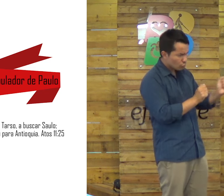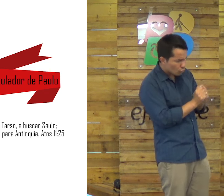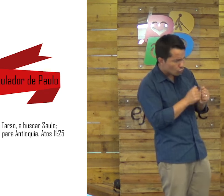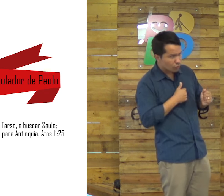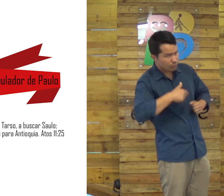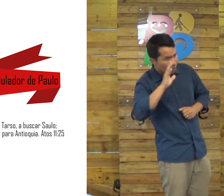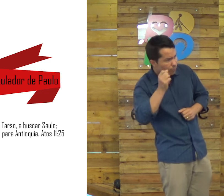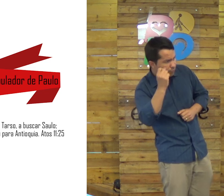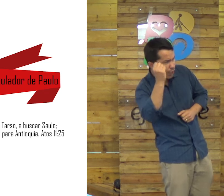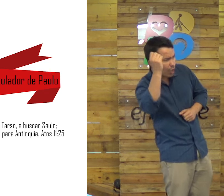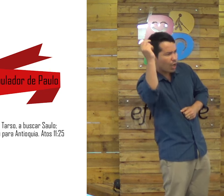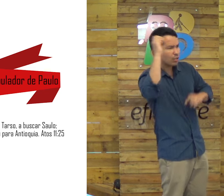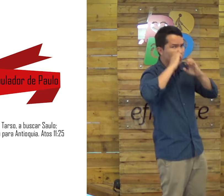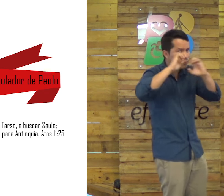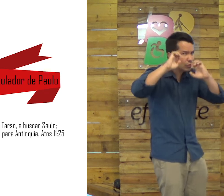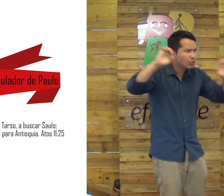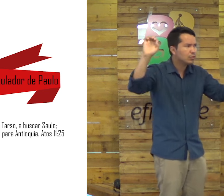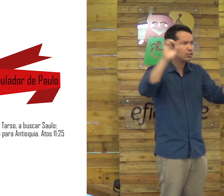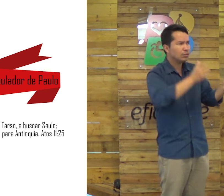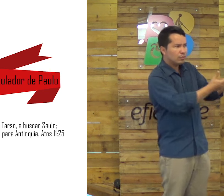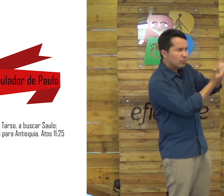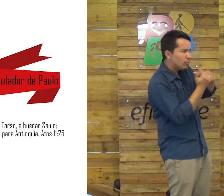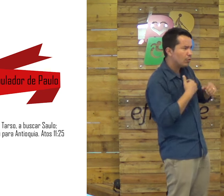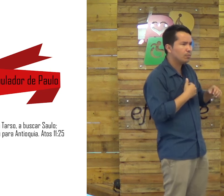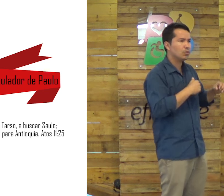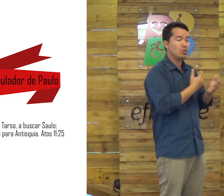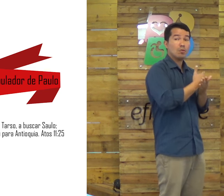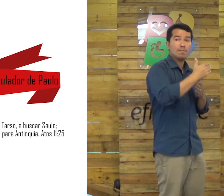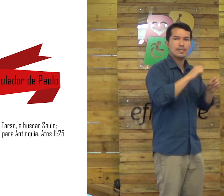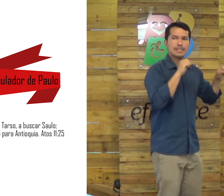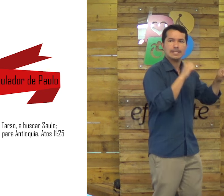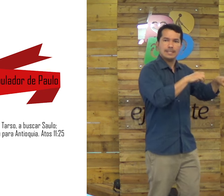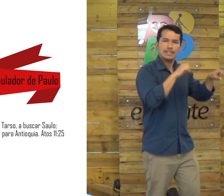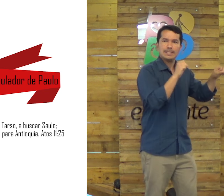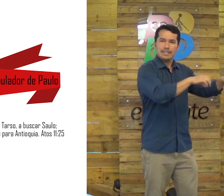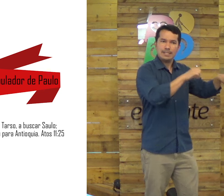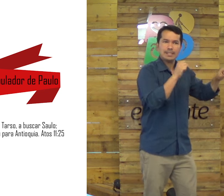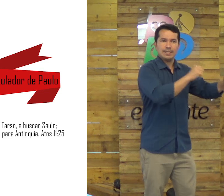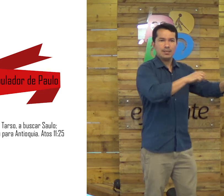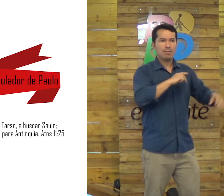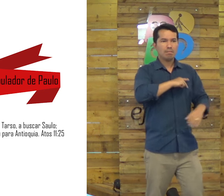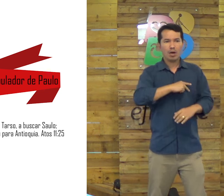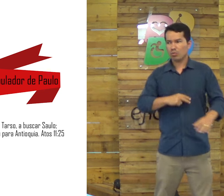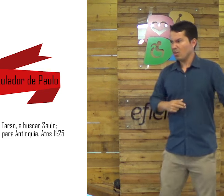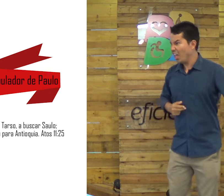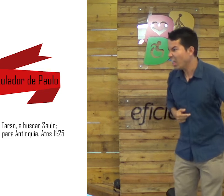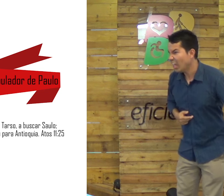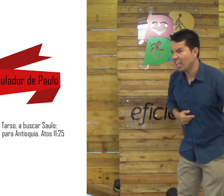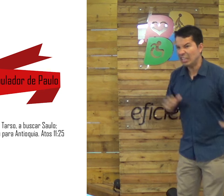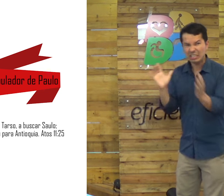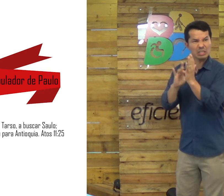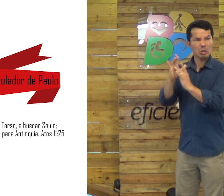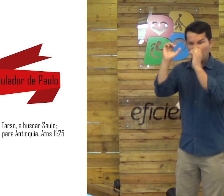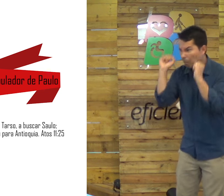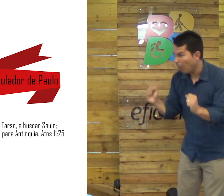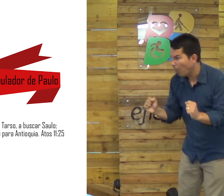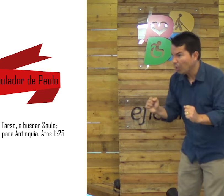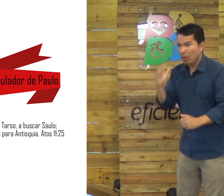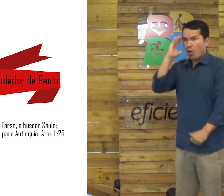É, você quer ir comigo para fazer uma viagem, evangelizar? Vem comigo, eu quero te ensinar. O quê?